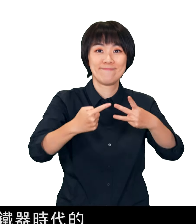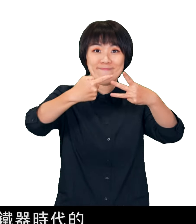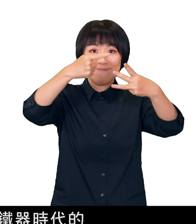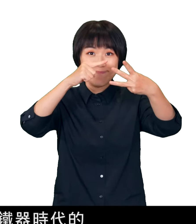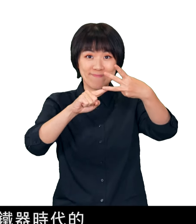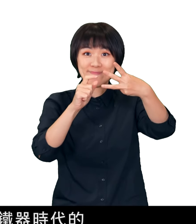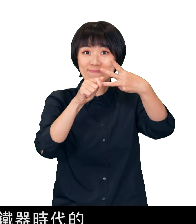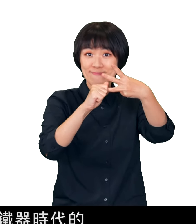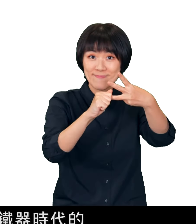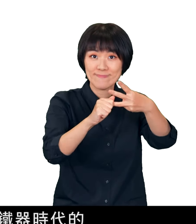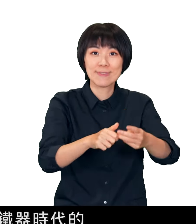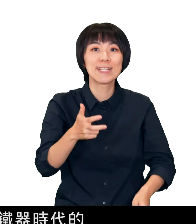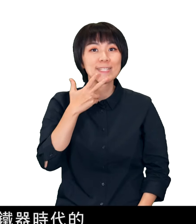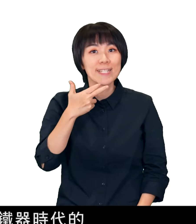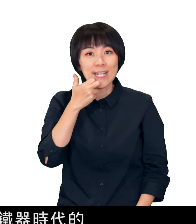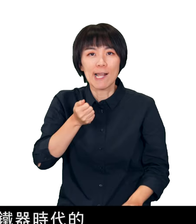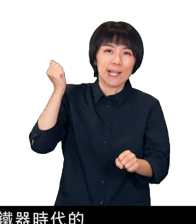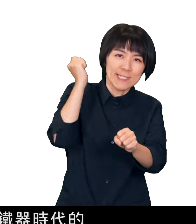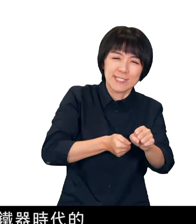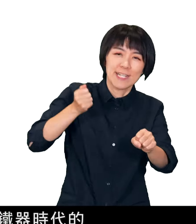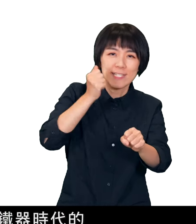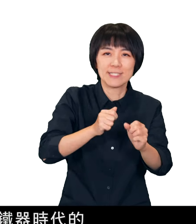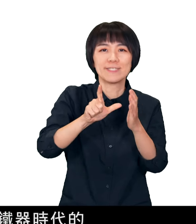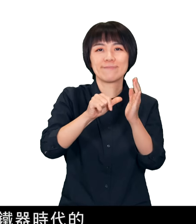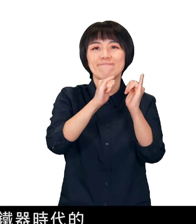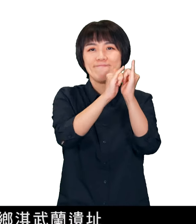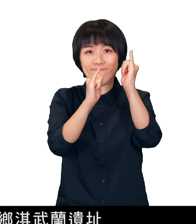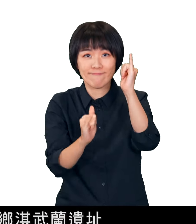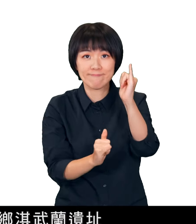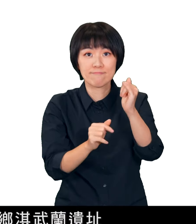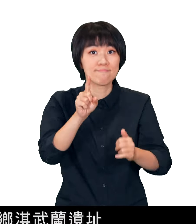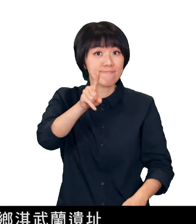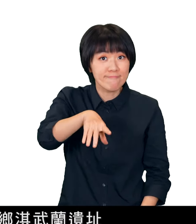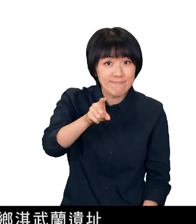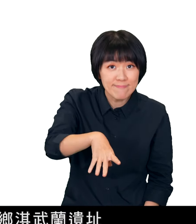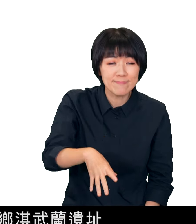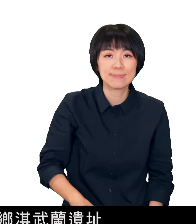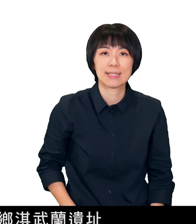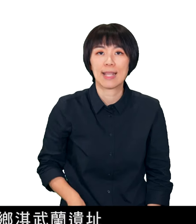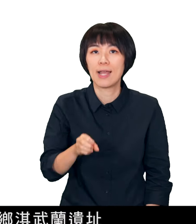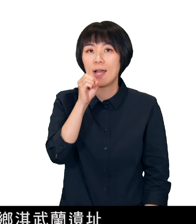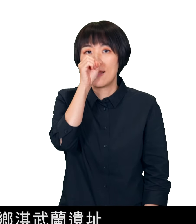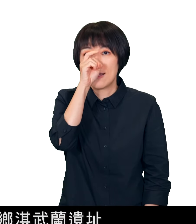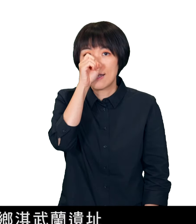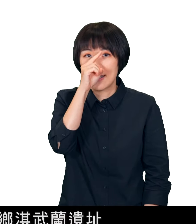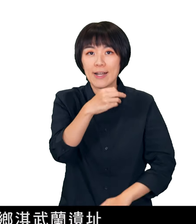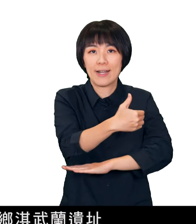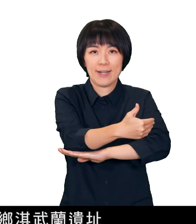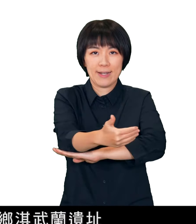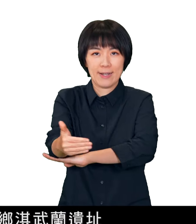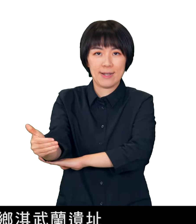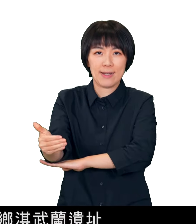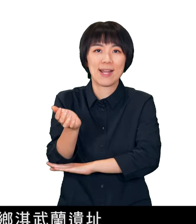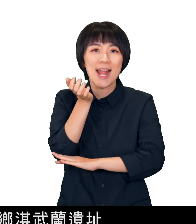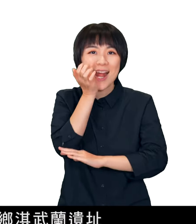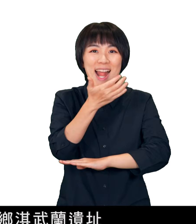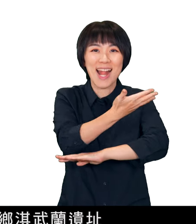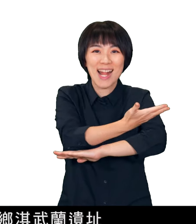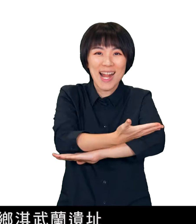第三个是铁器时代的宜兰县礁溪乡齐武兰遗